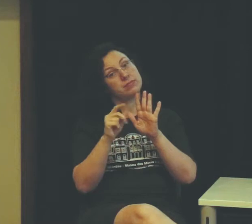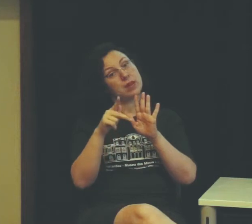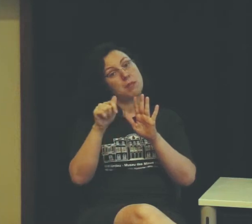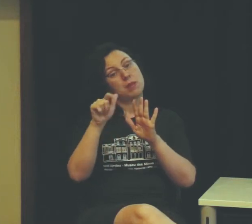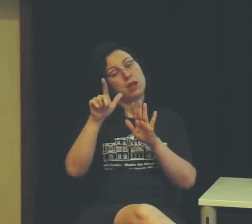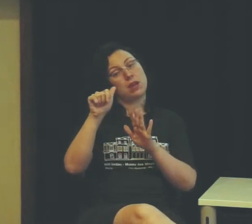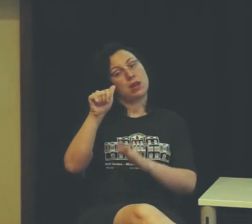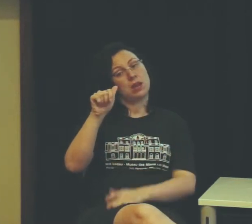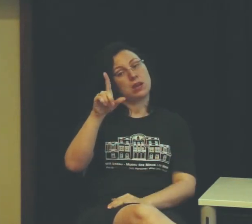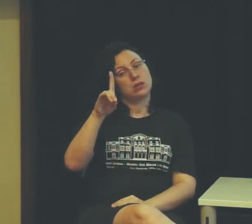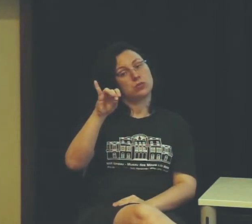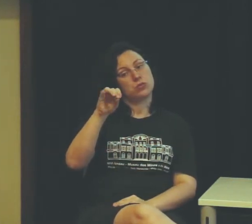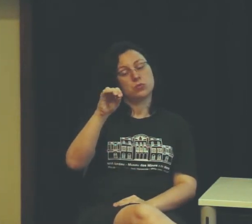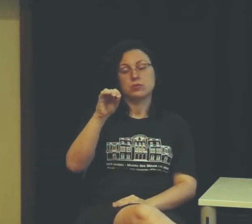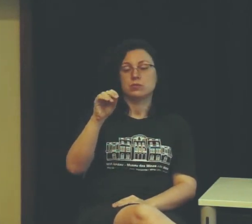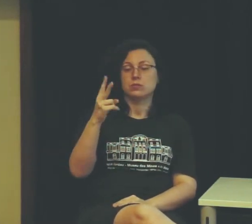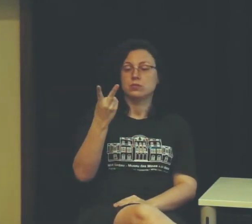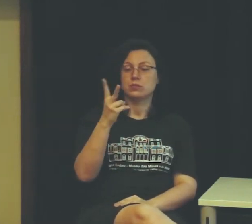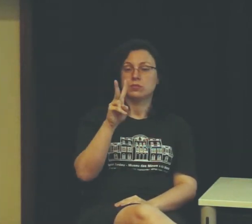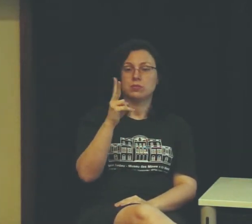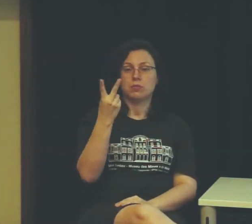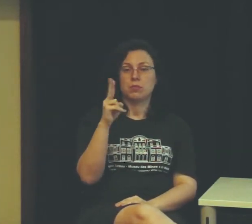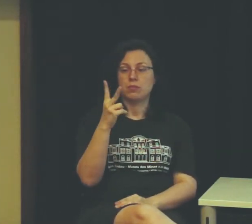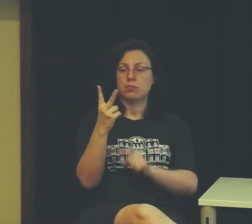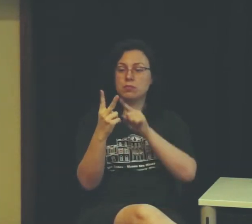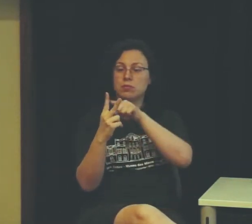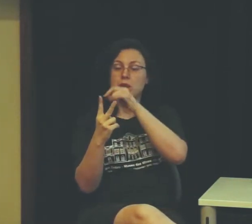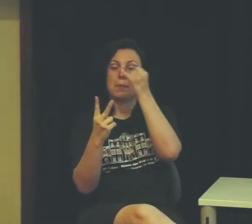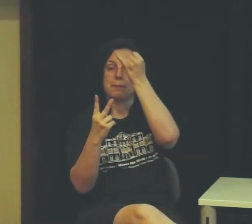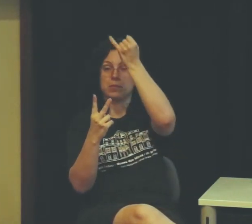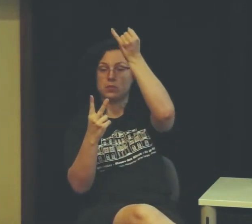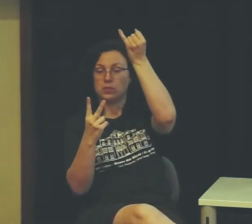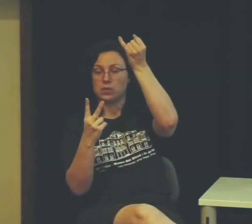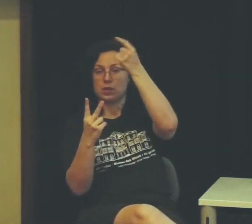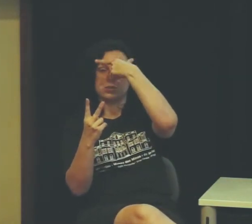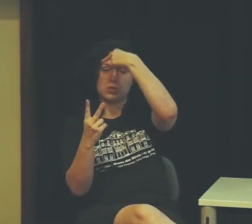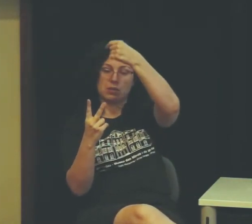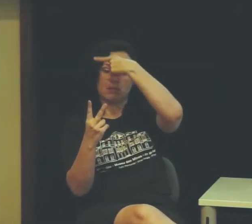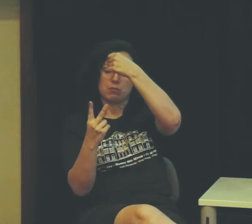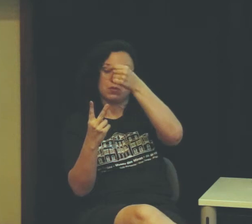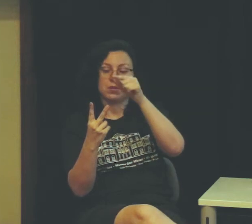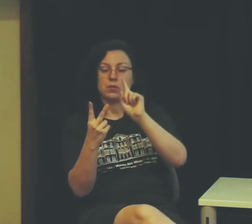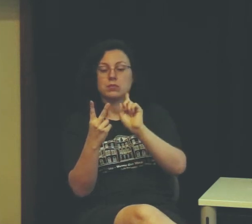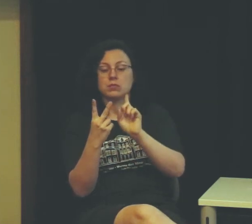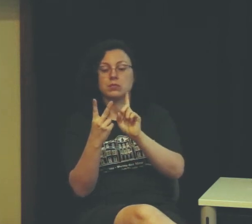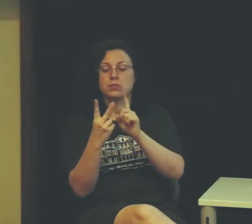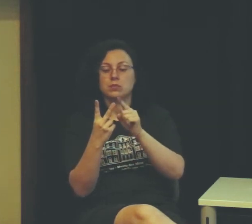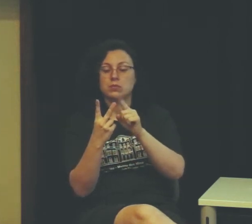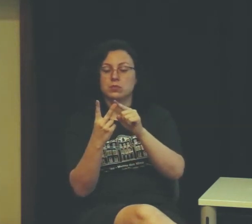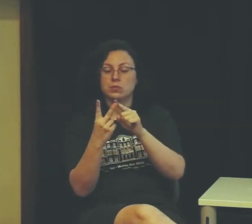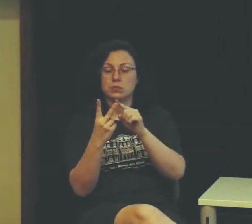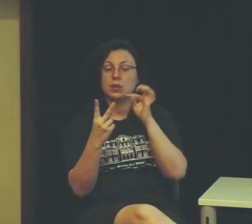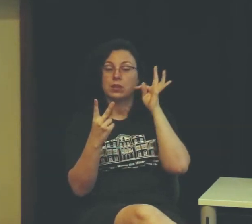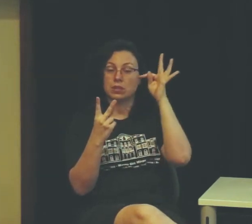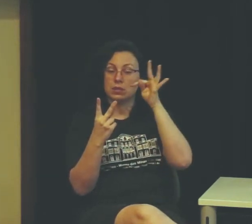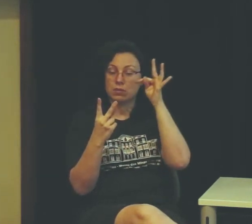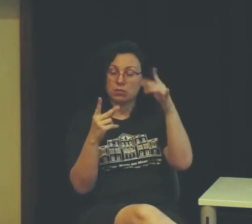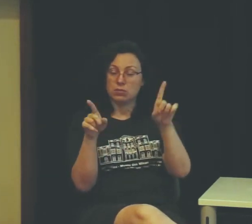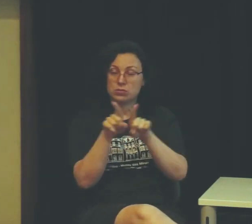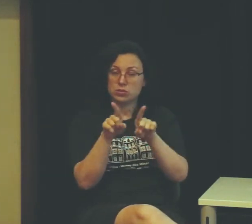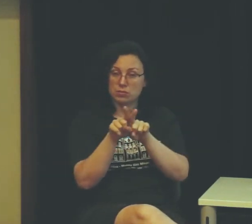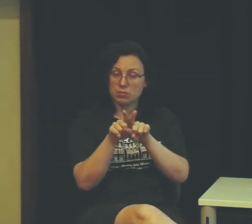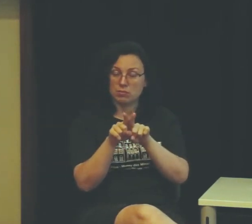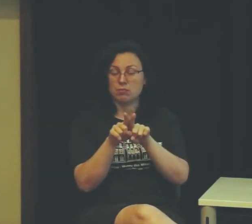paládio tem dois vieses, ele é muito importante em termos acadêmicos, como a gente vai ver daqui a pouco, e em termos tecnológicos.